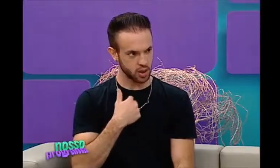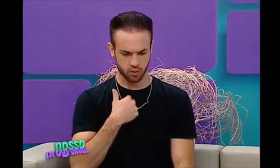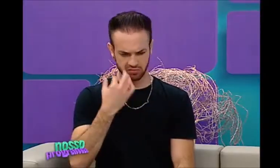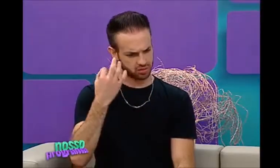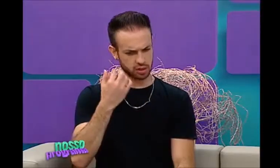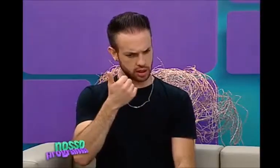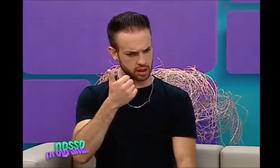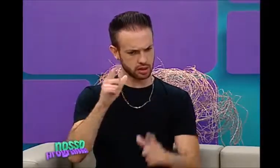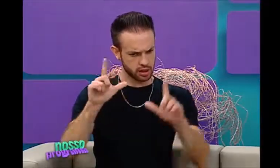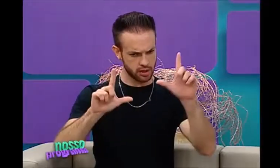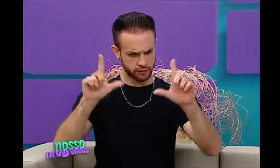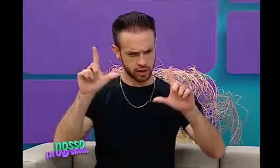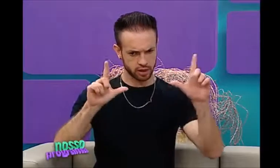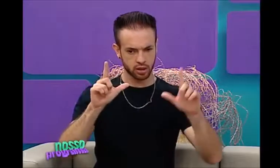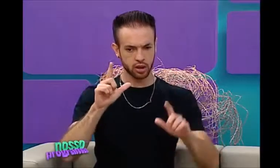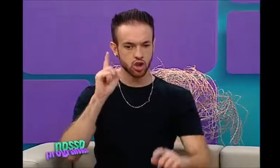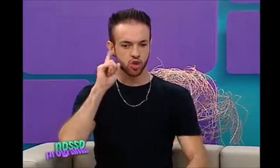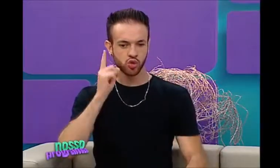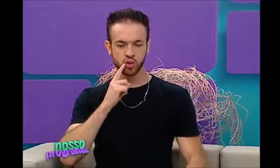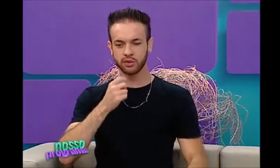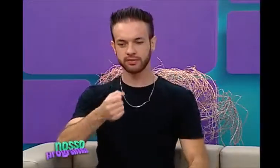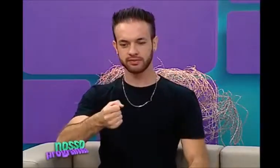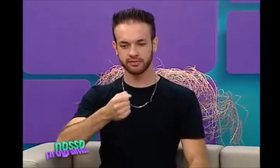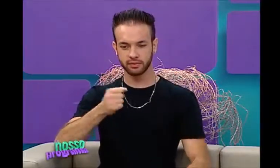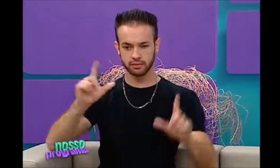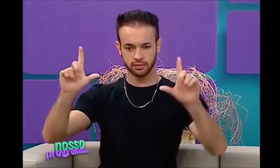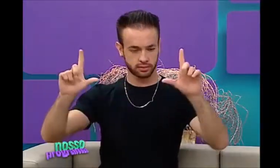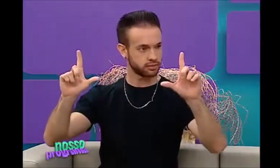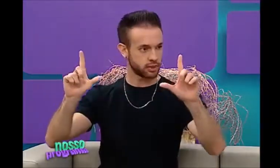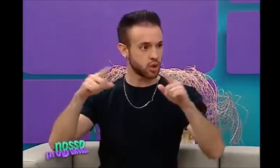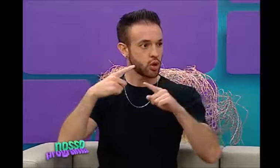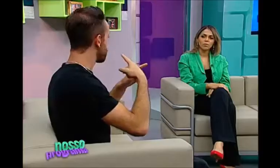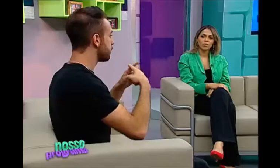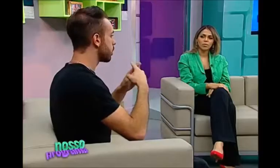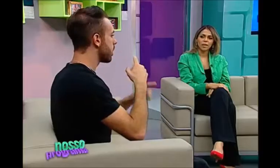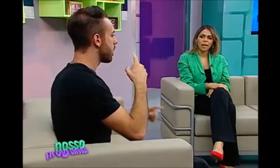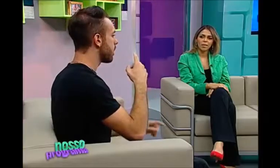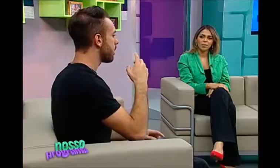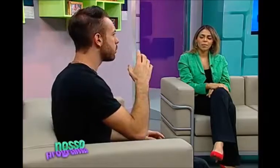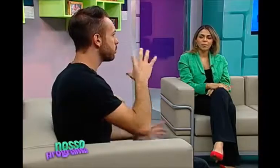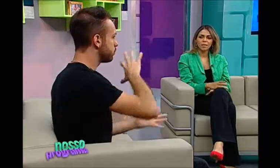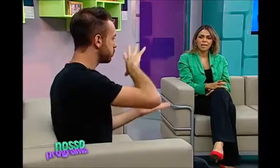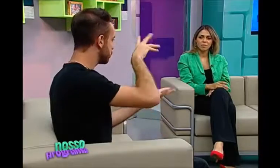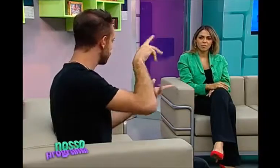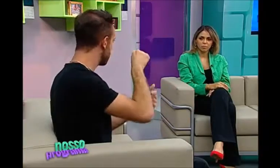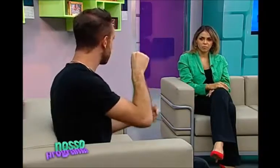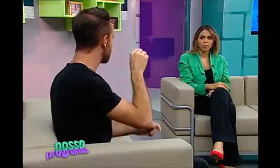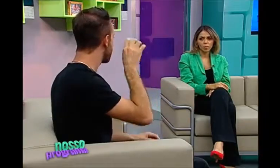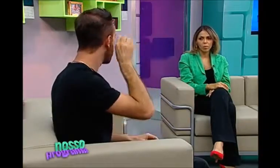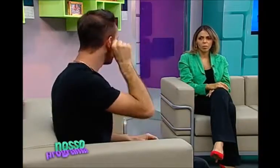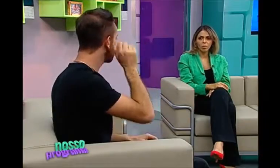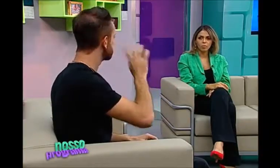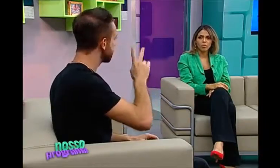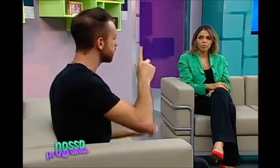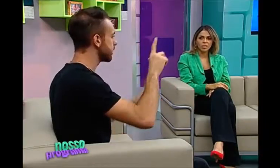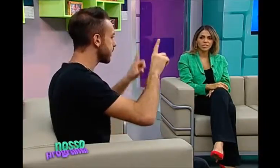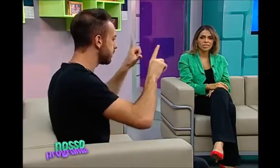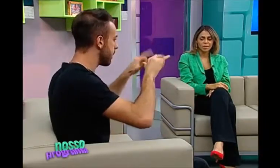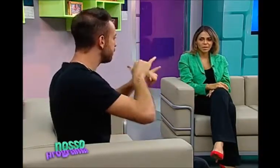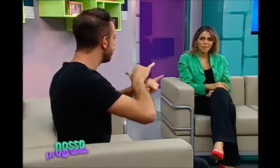Na minha opinião, tá certo, tá muito legal, né? Porque o surdo fica lá, porque, por exemplo, o mundo ouvinte, ele sempre